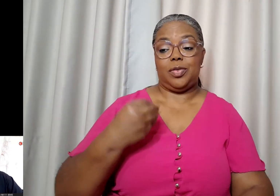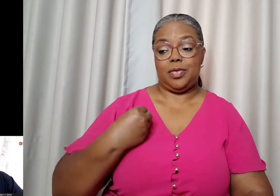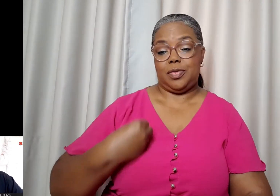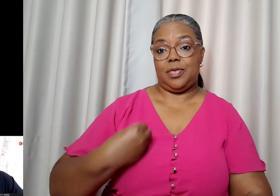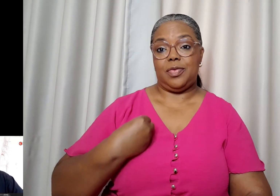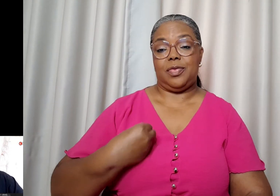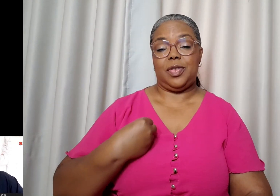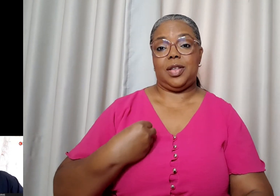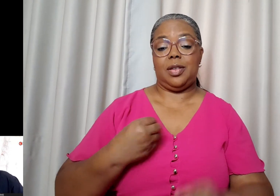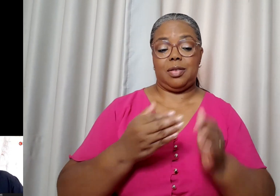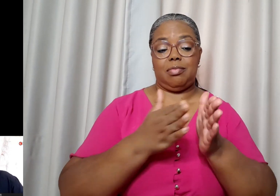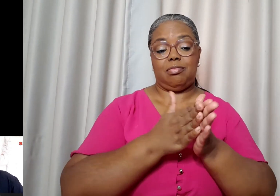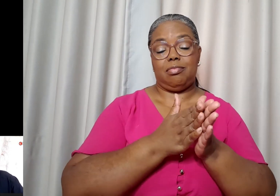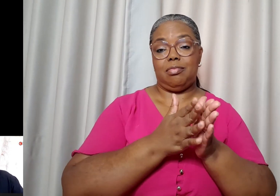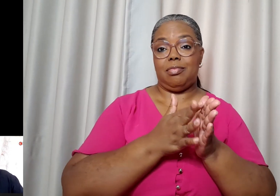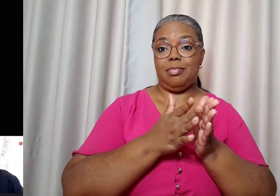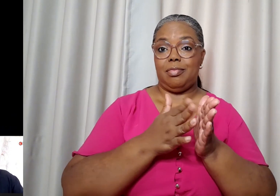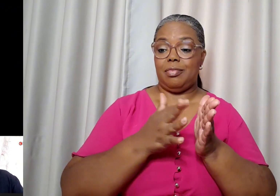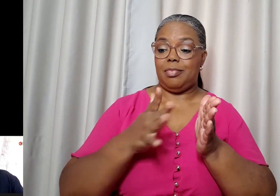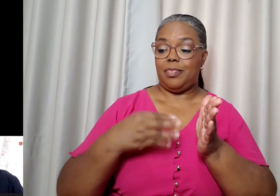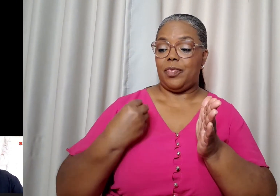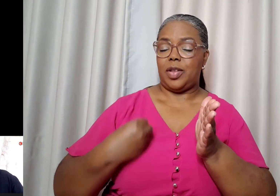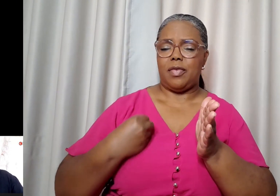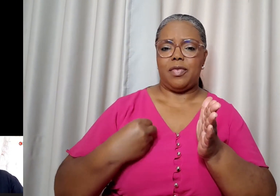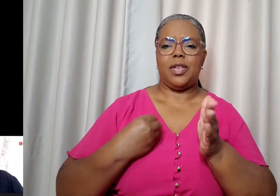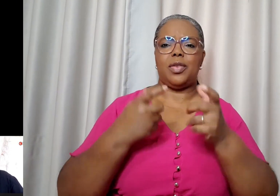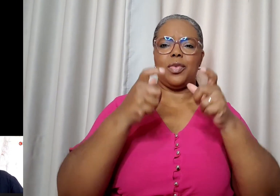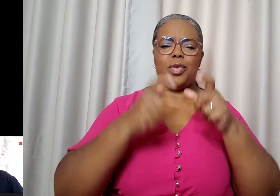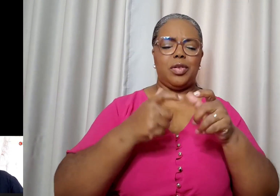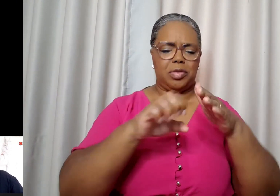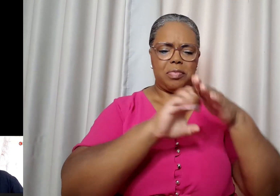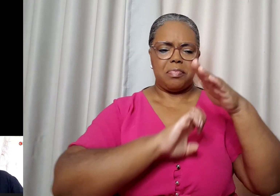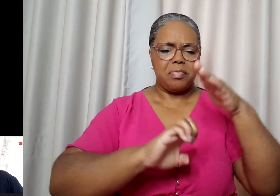início de uma vida de mercado, que é a vida de terra.